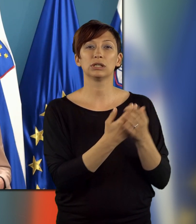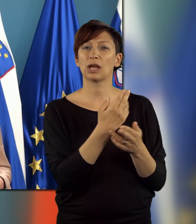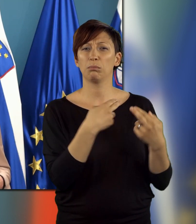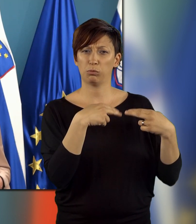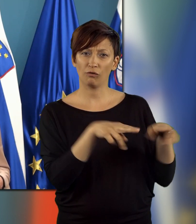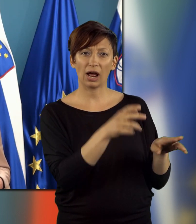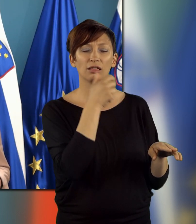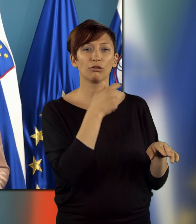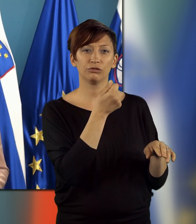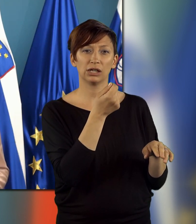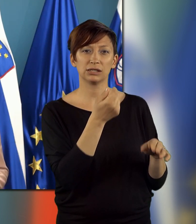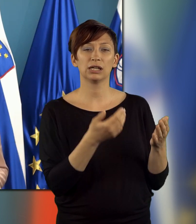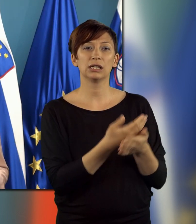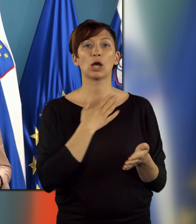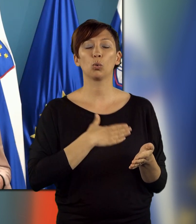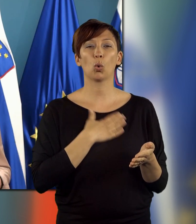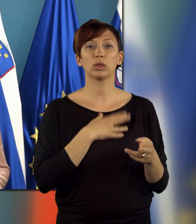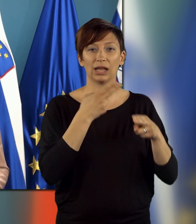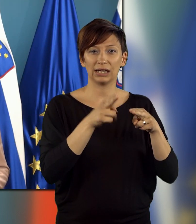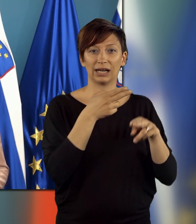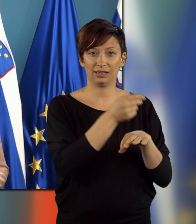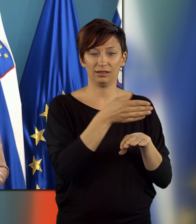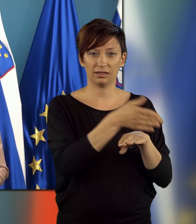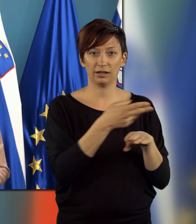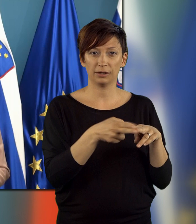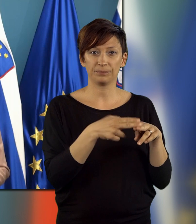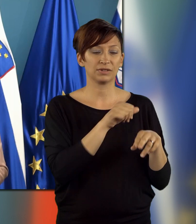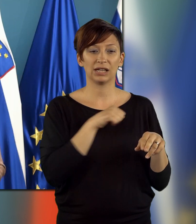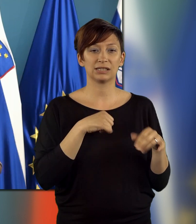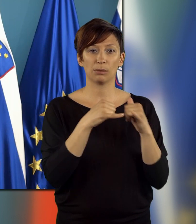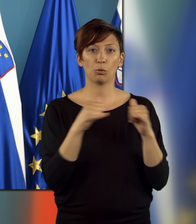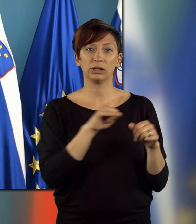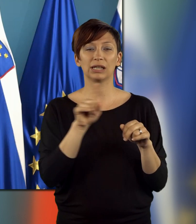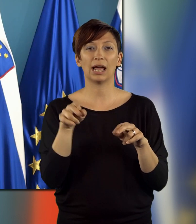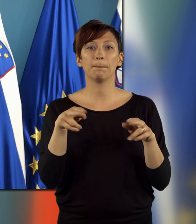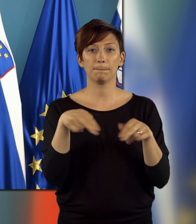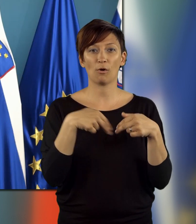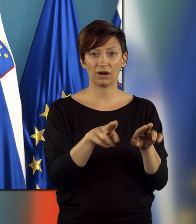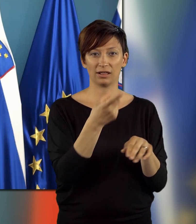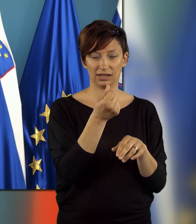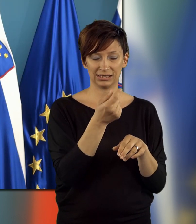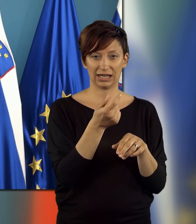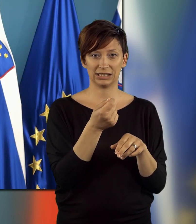povratno financiranje, torej za ugodne kredite in ne zgolj v obliki nepovratnih sredstev.